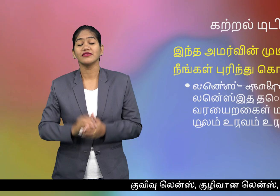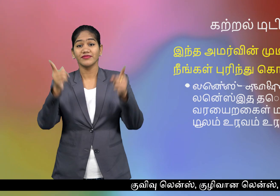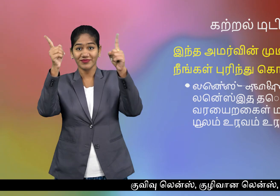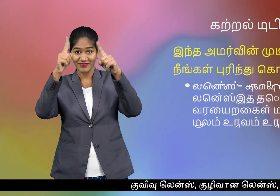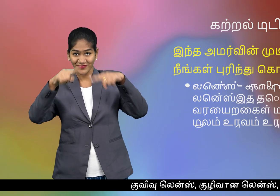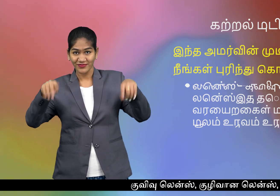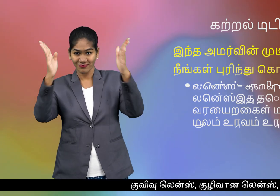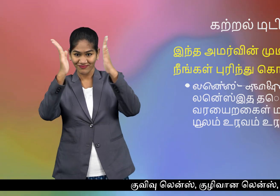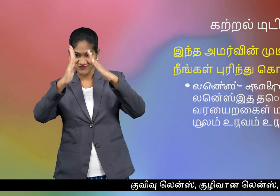குழிவு வில்லை,